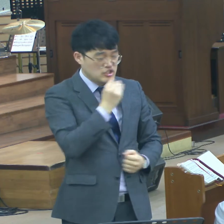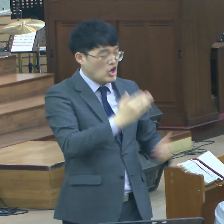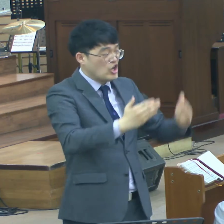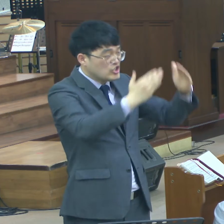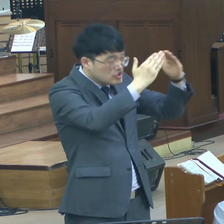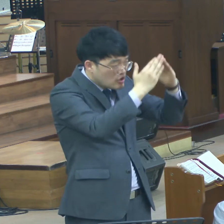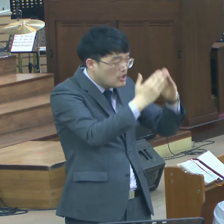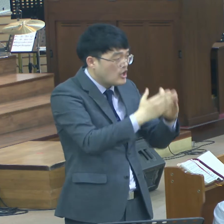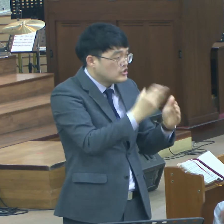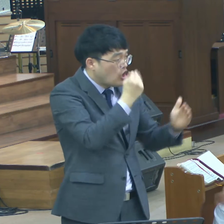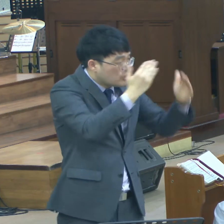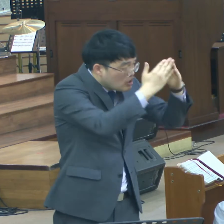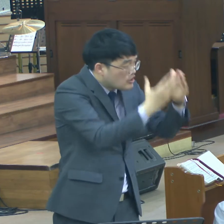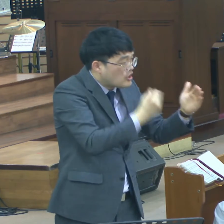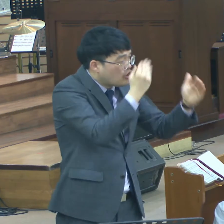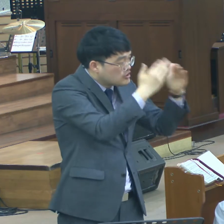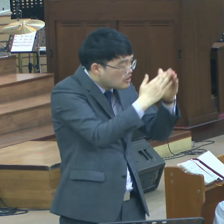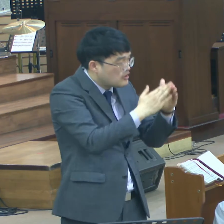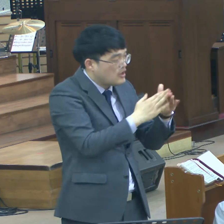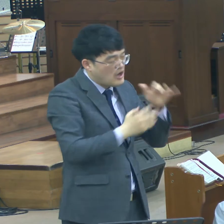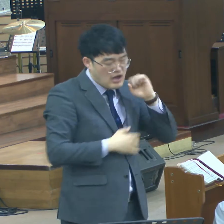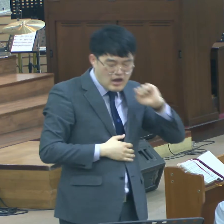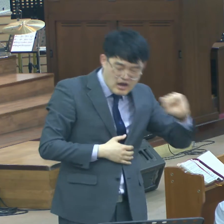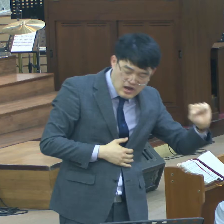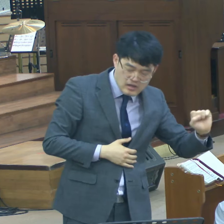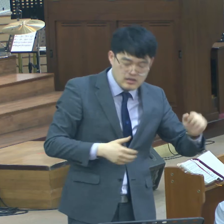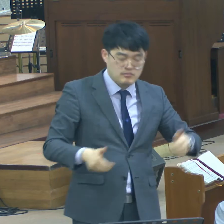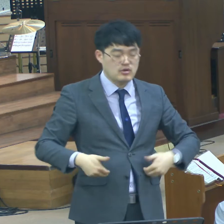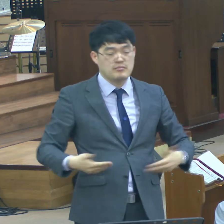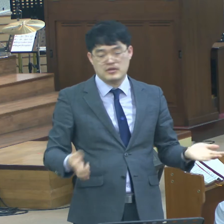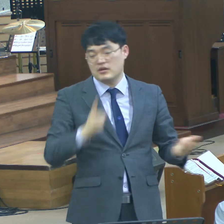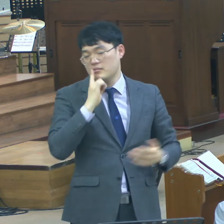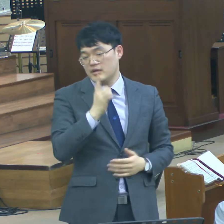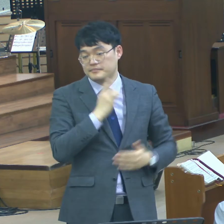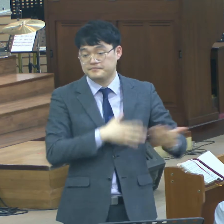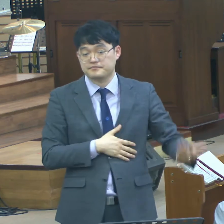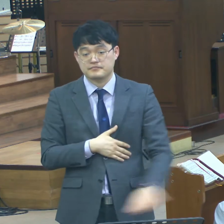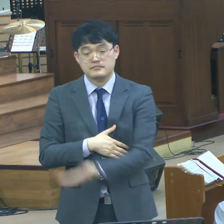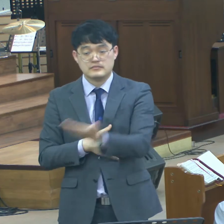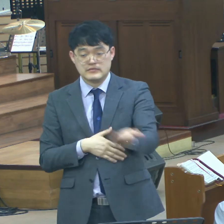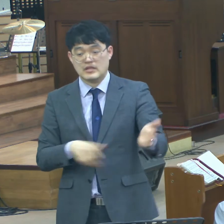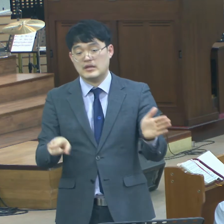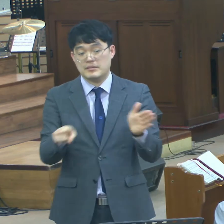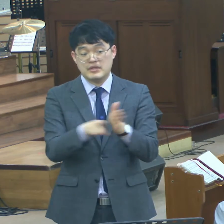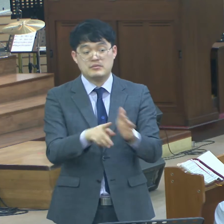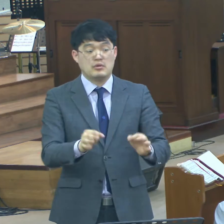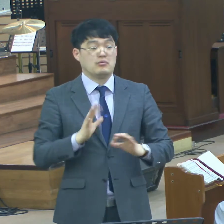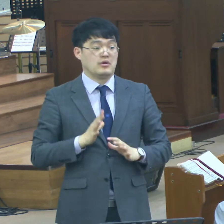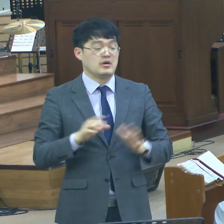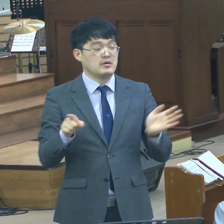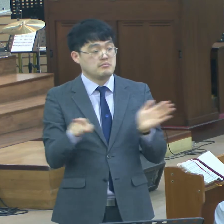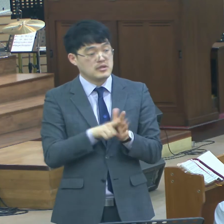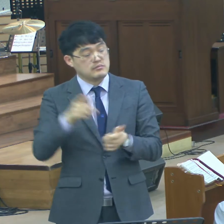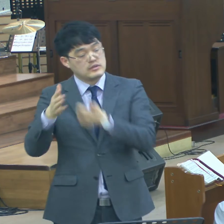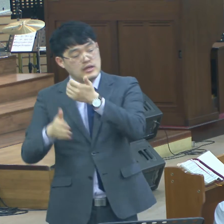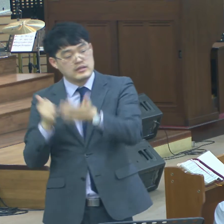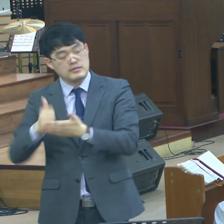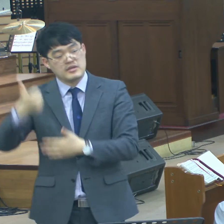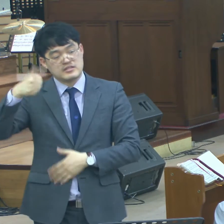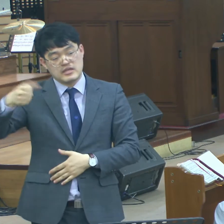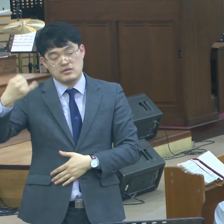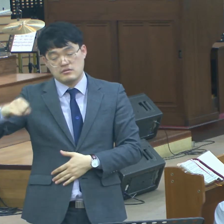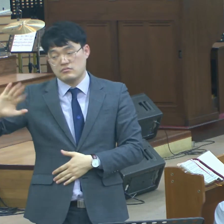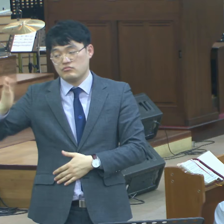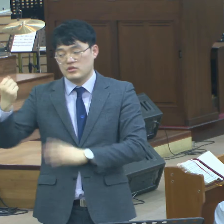매일 필요 없다고 선언해 주신 것이죠. 여러분, 믿음은 놀라운 거예요. 믿음은 하나님의 자녀가 되는 권세를